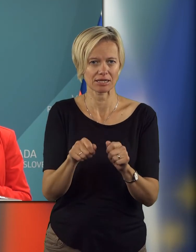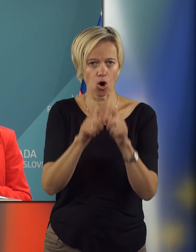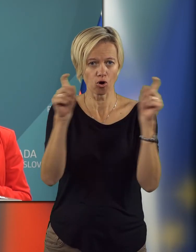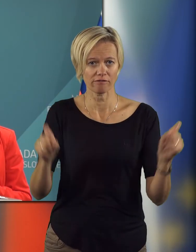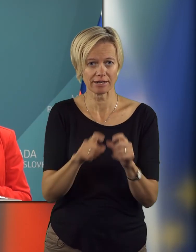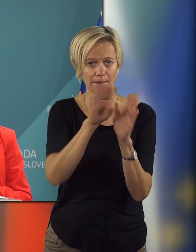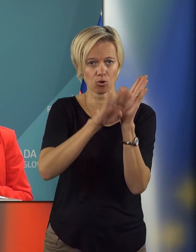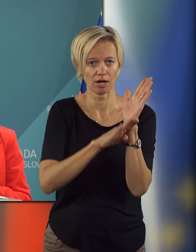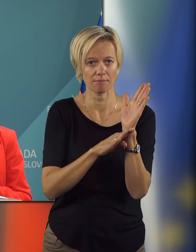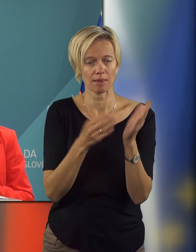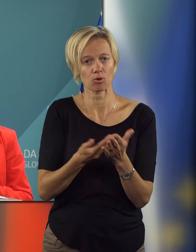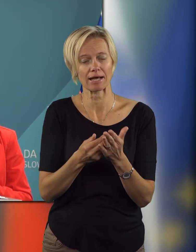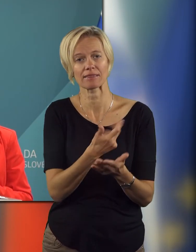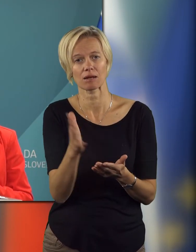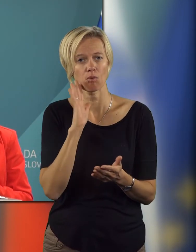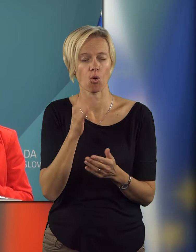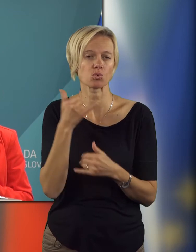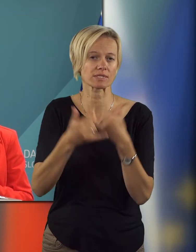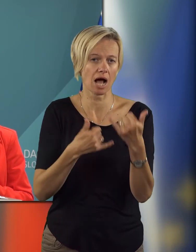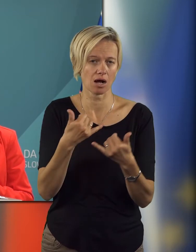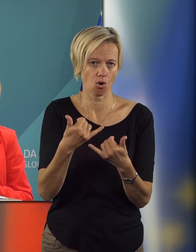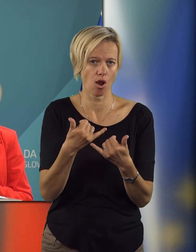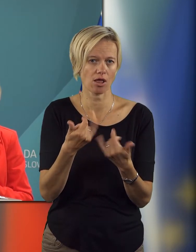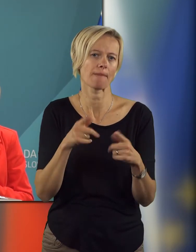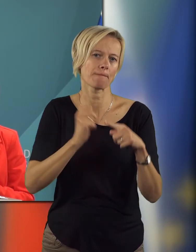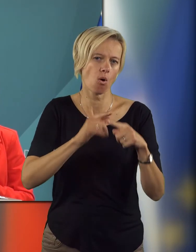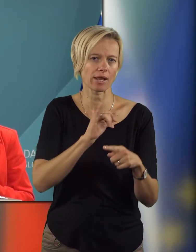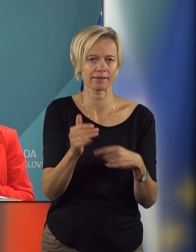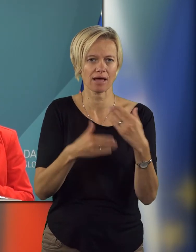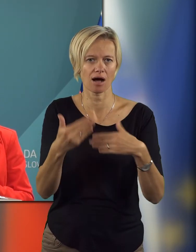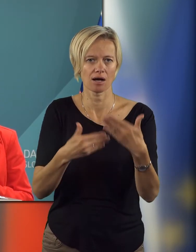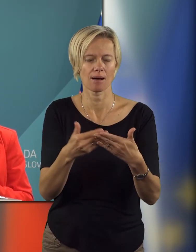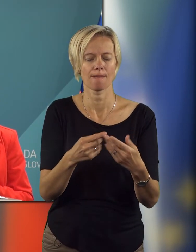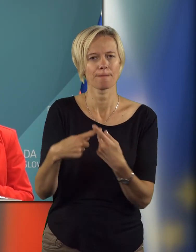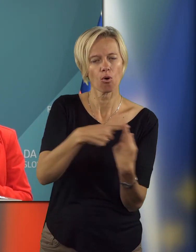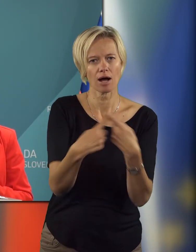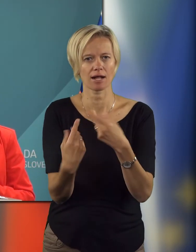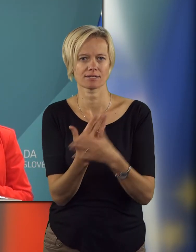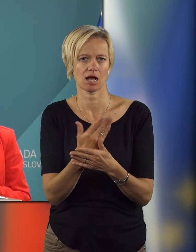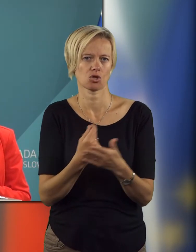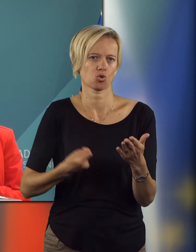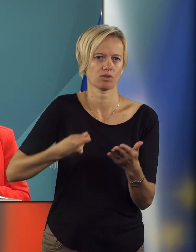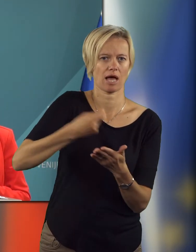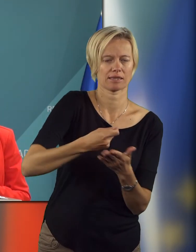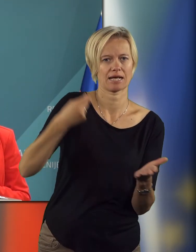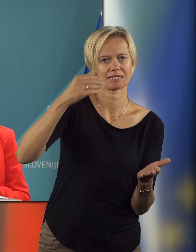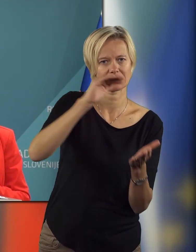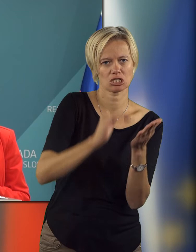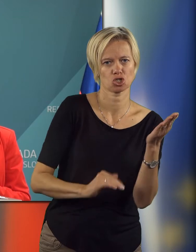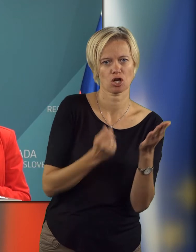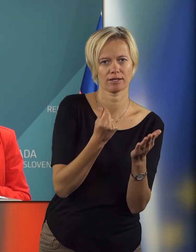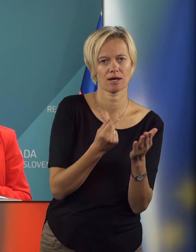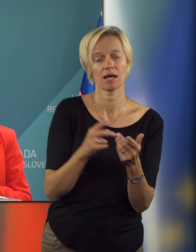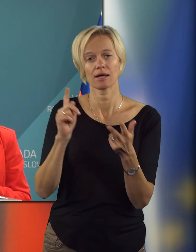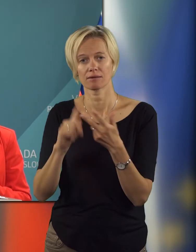okvirne programe, na osnovi katerih se bomo vsako leto oziroma vsake pol leta lahko pogajali za dodatna znižanja.